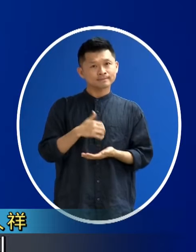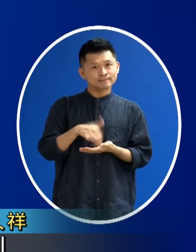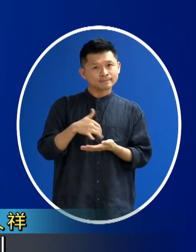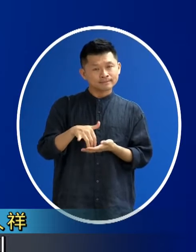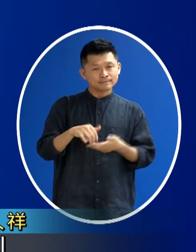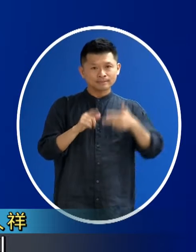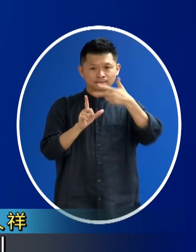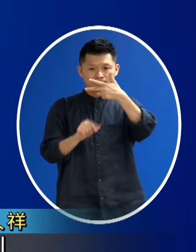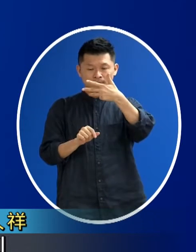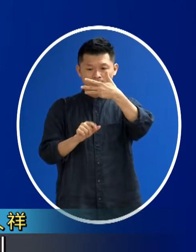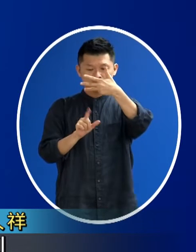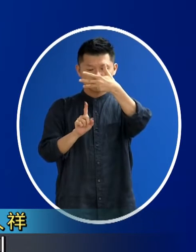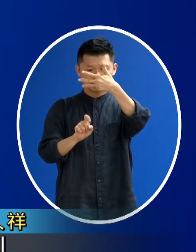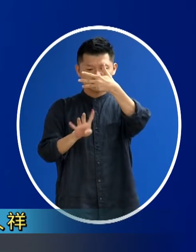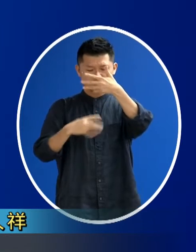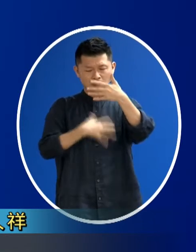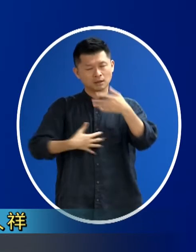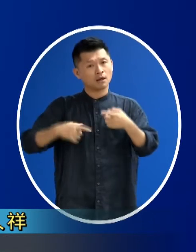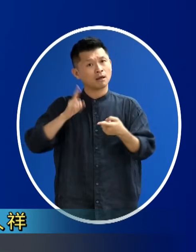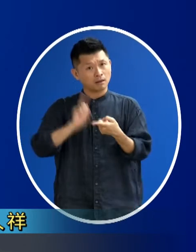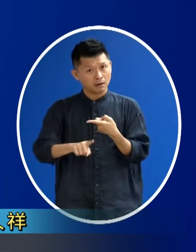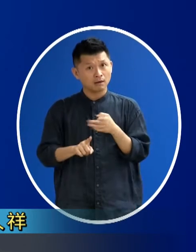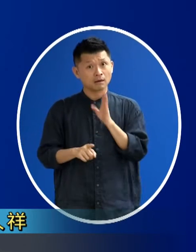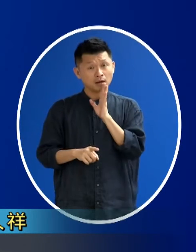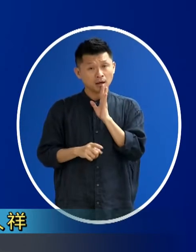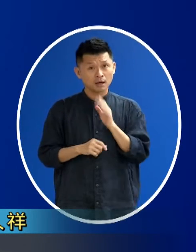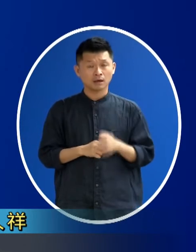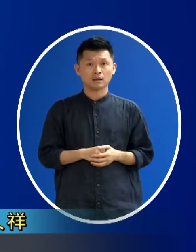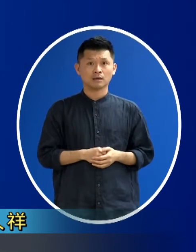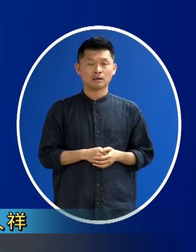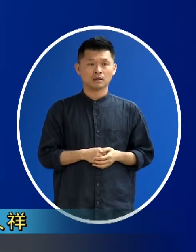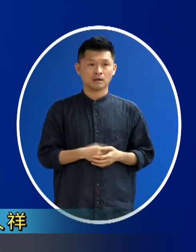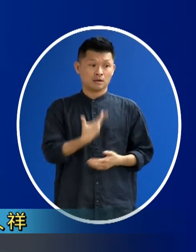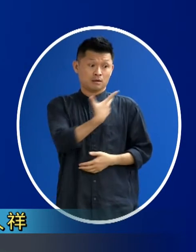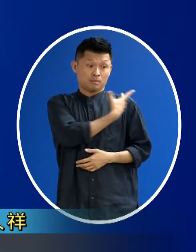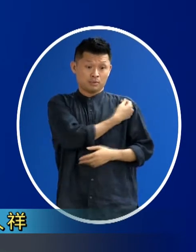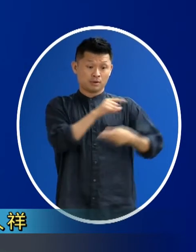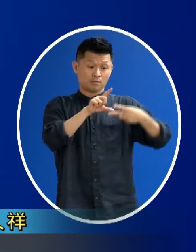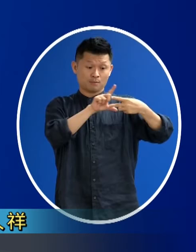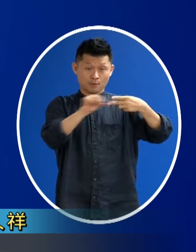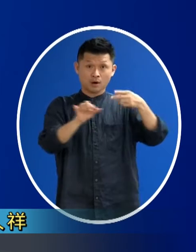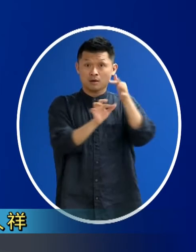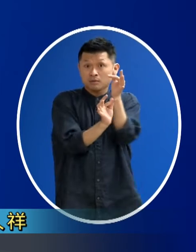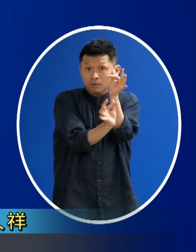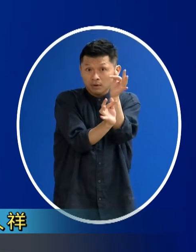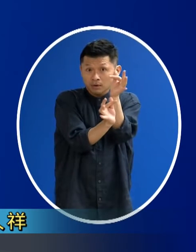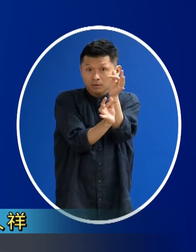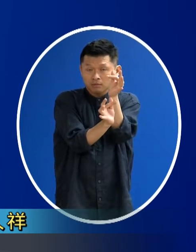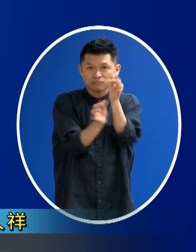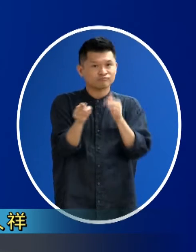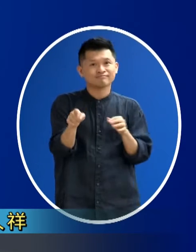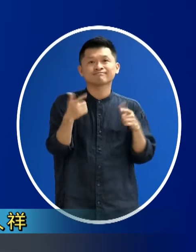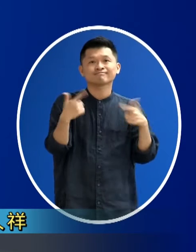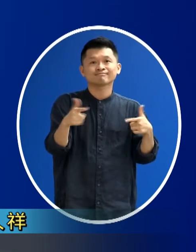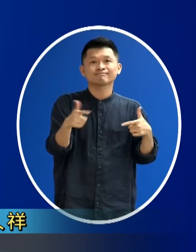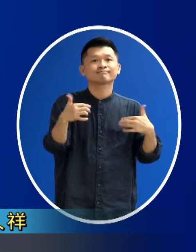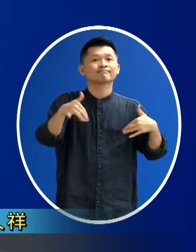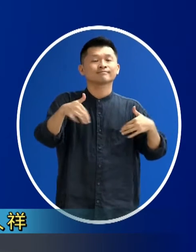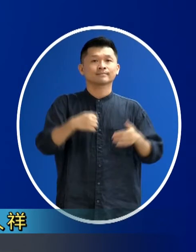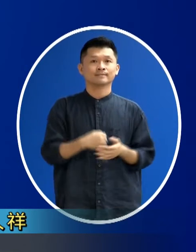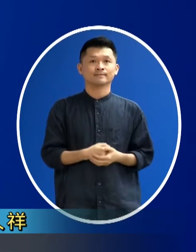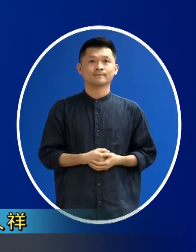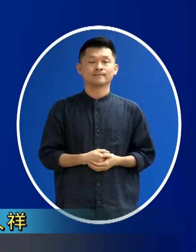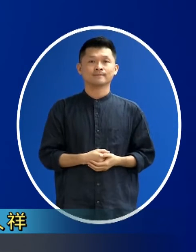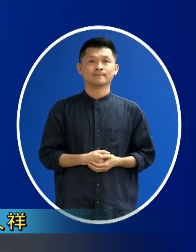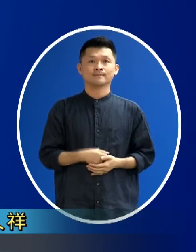是8月14号发病，所以并非属于我们所谓的完整接种的一个个案，那也不算